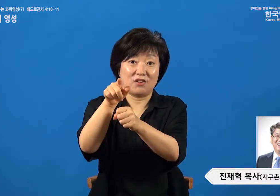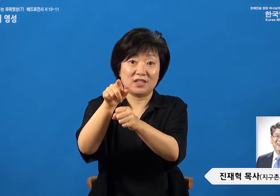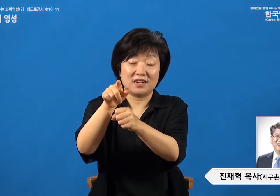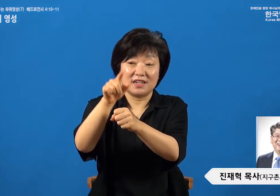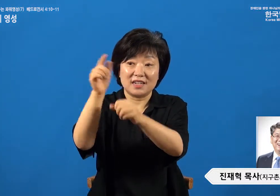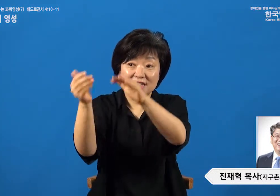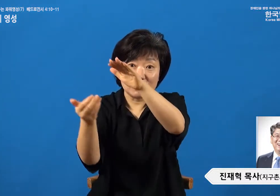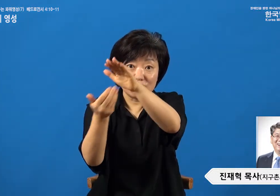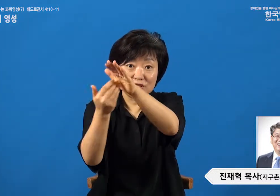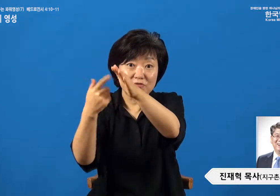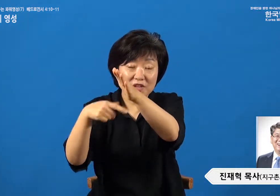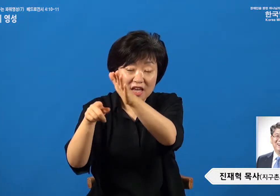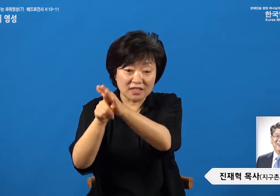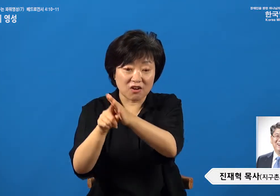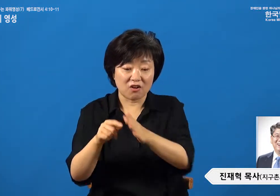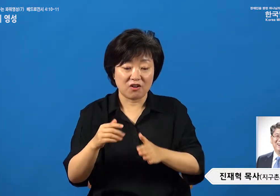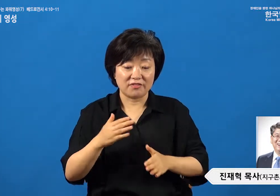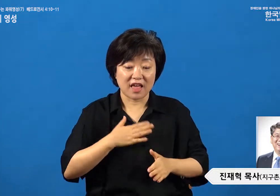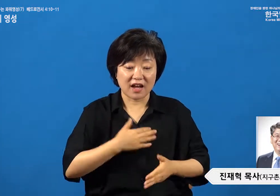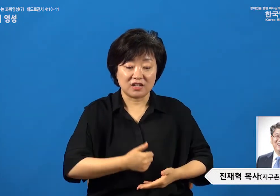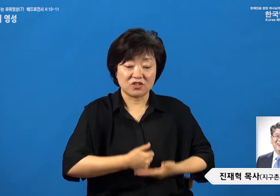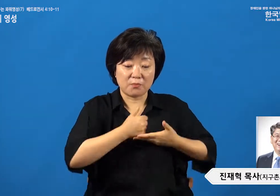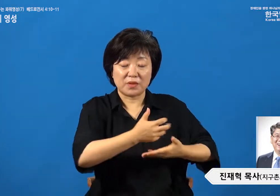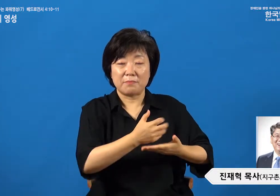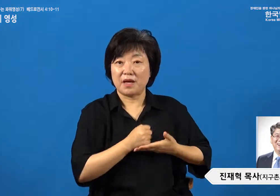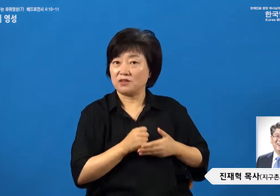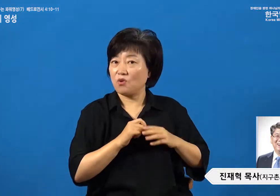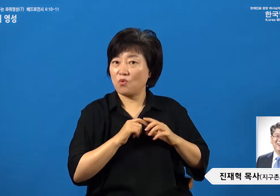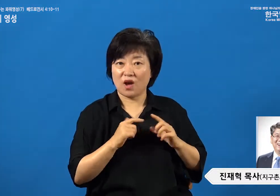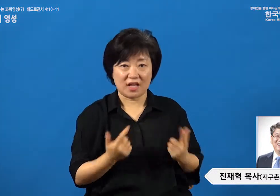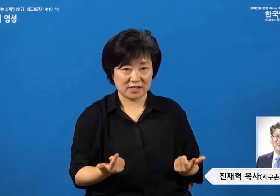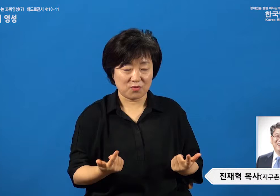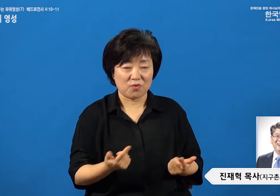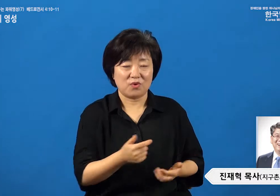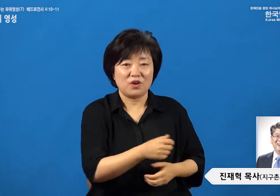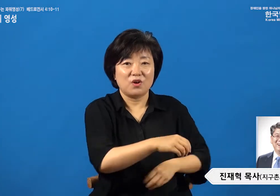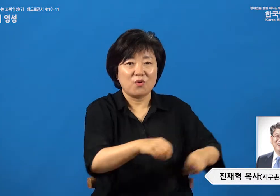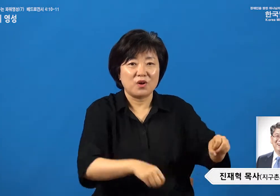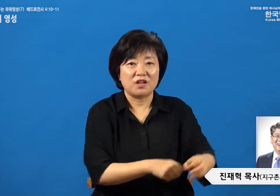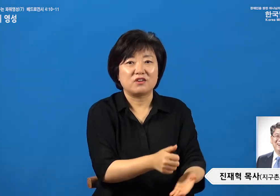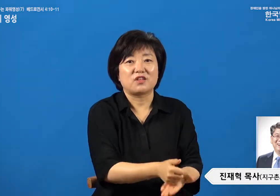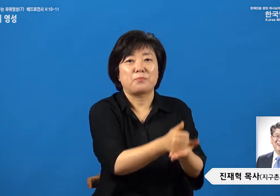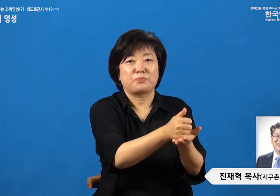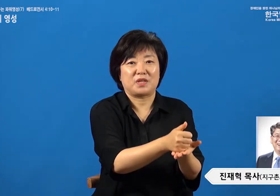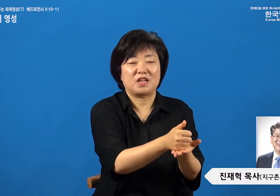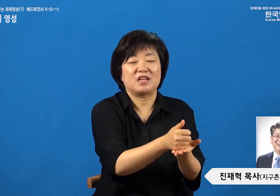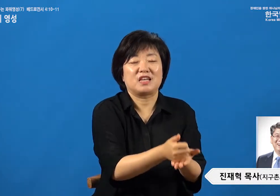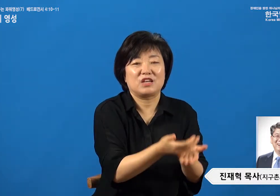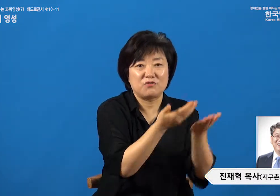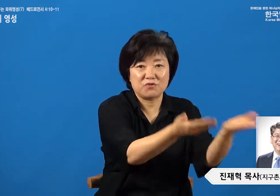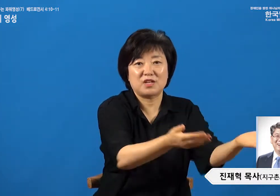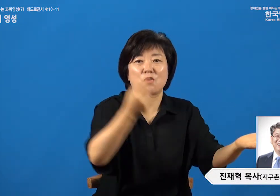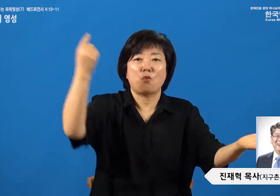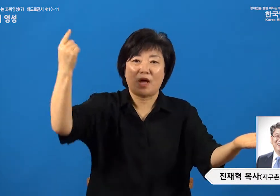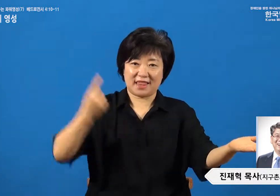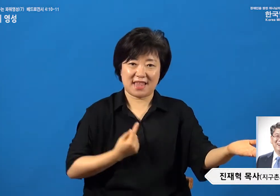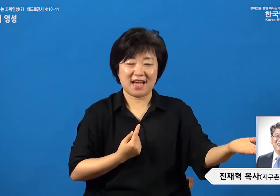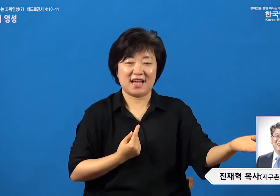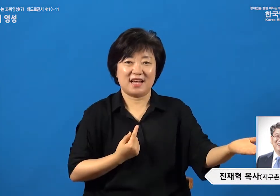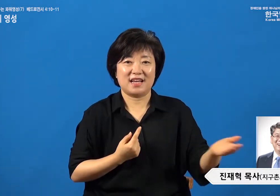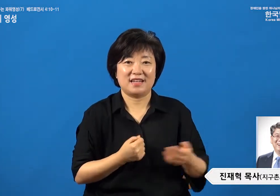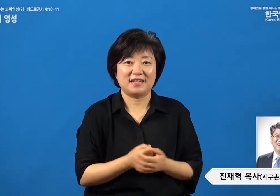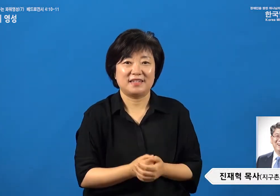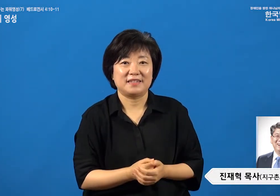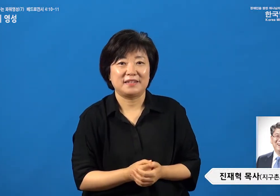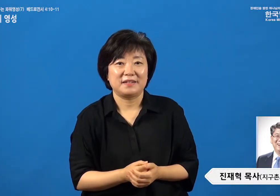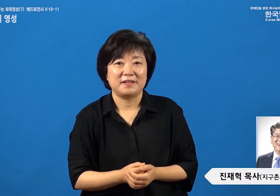이루어지기 위해 성경은 말씀합니다. 내가 섬김을 받으러 온 것이 아니라 섬기려 왔다. Not to be